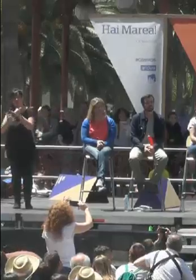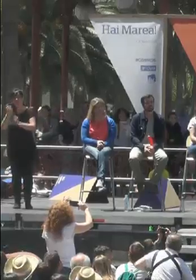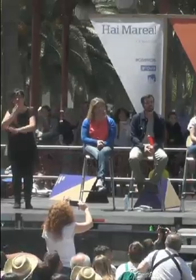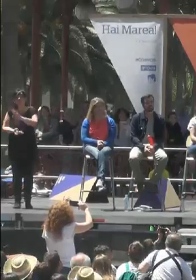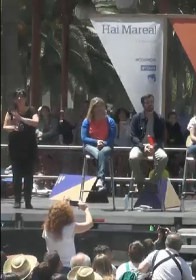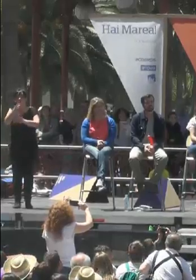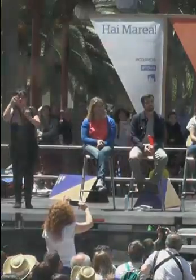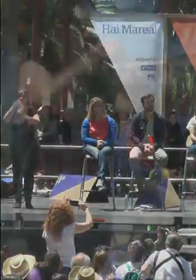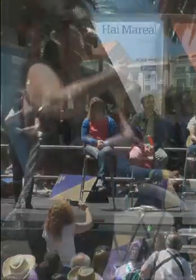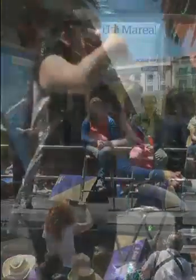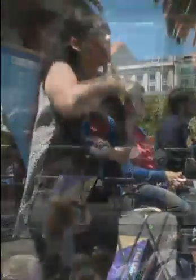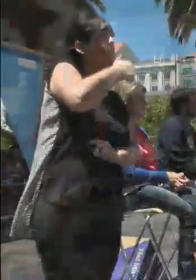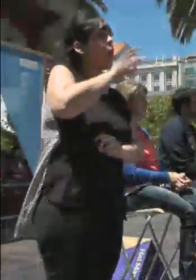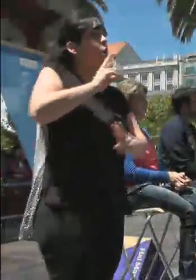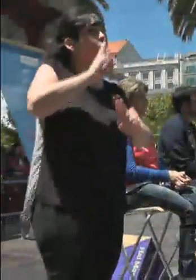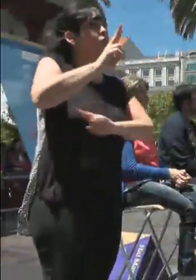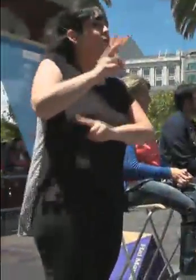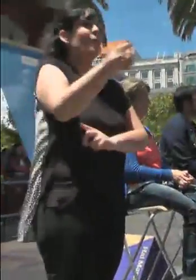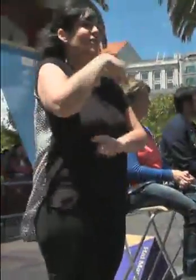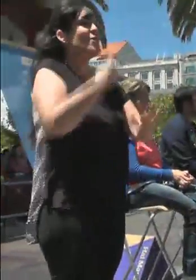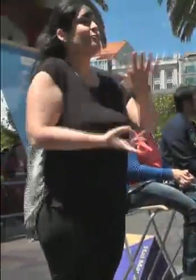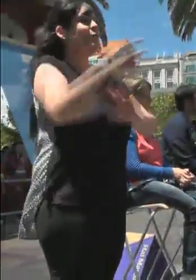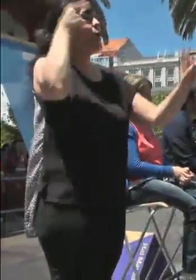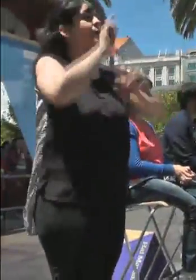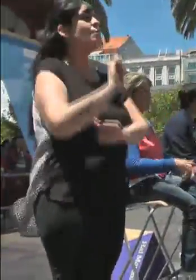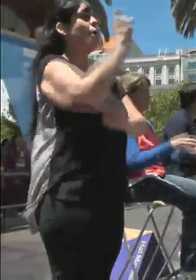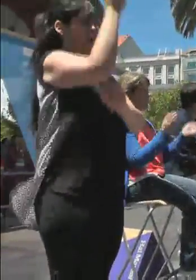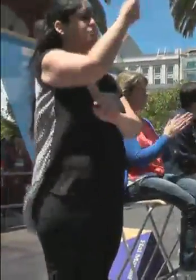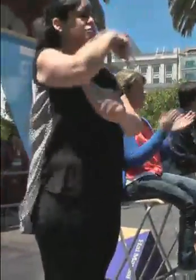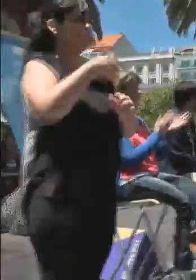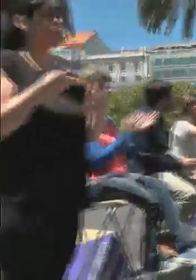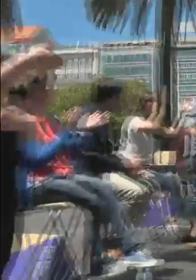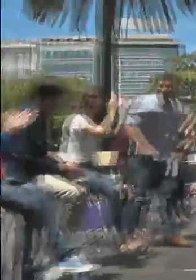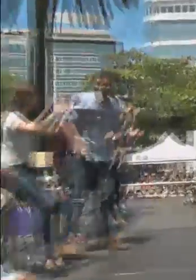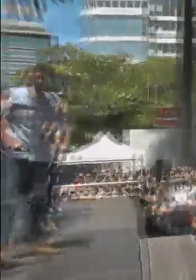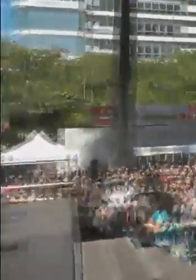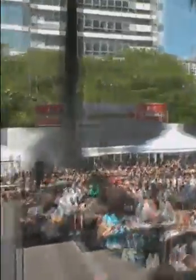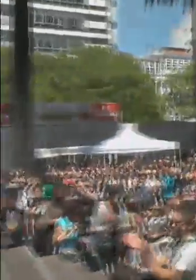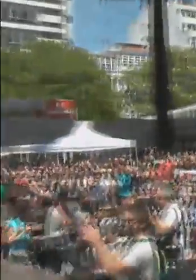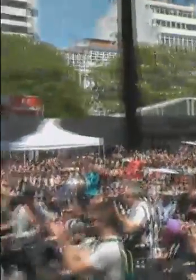para resistir nin para responder, nacimos para gañar e vamos a gañar. ¡Hai Marea!